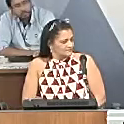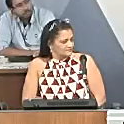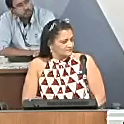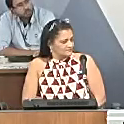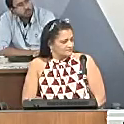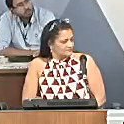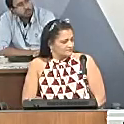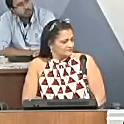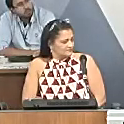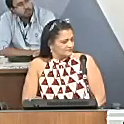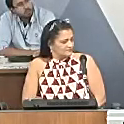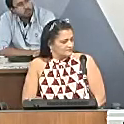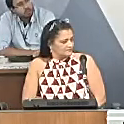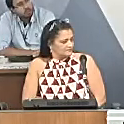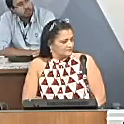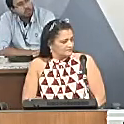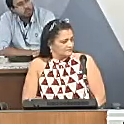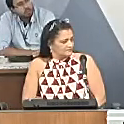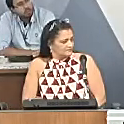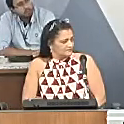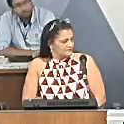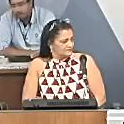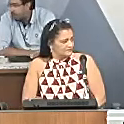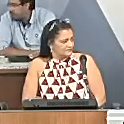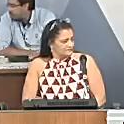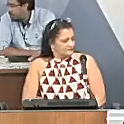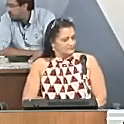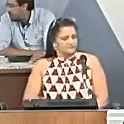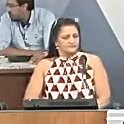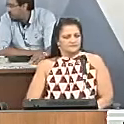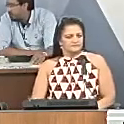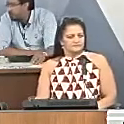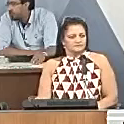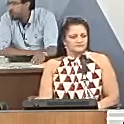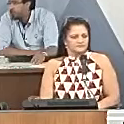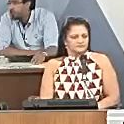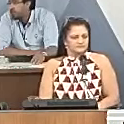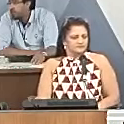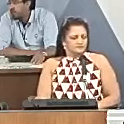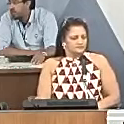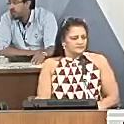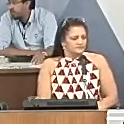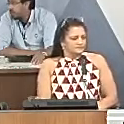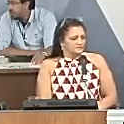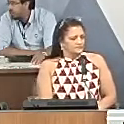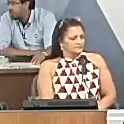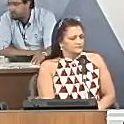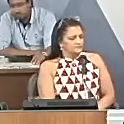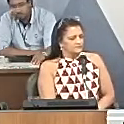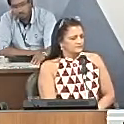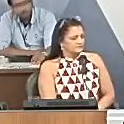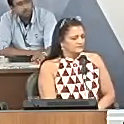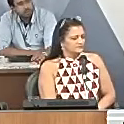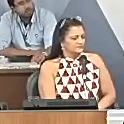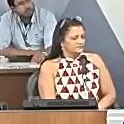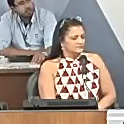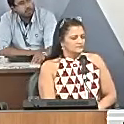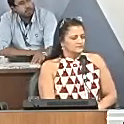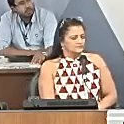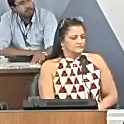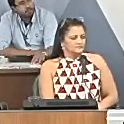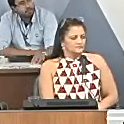contato que dentro da possibilidade do deputado de requerer audiência pública eu teria um enorme prazer de estar presente lá é